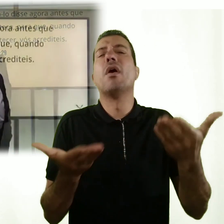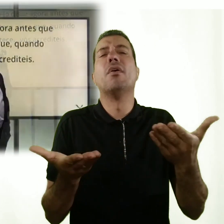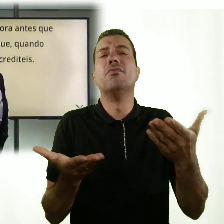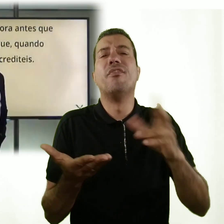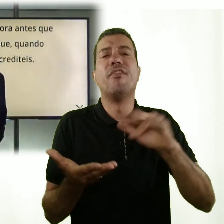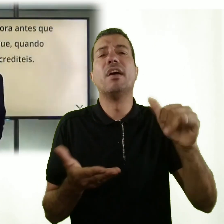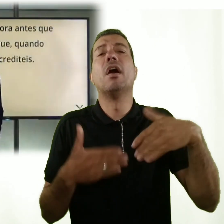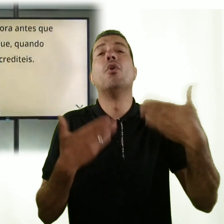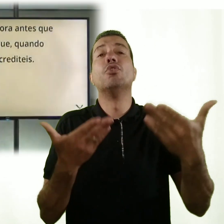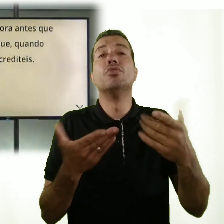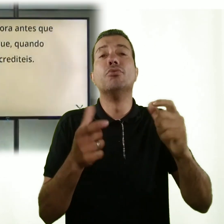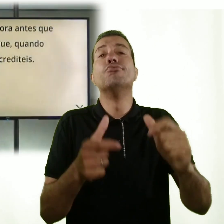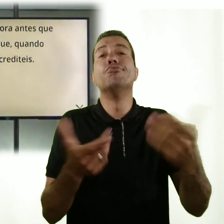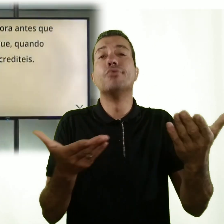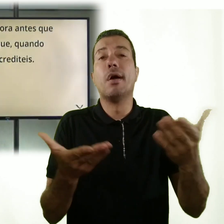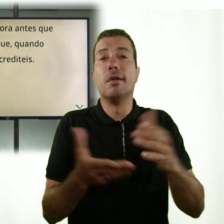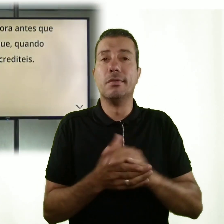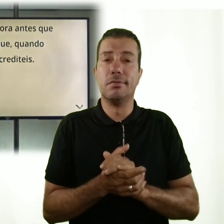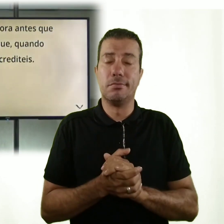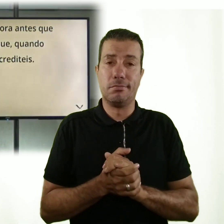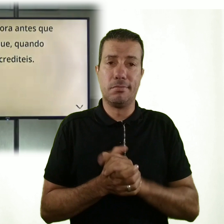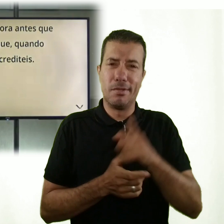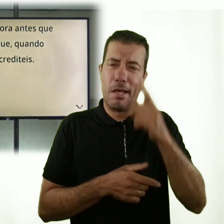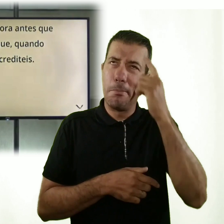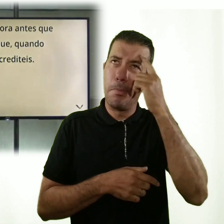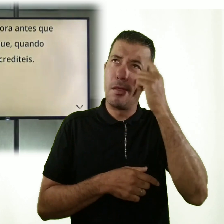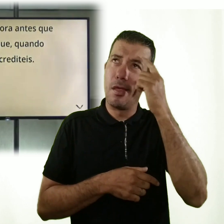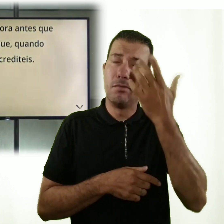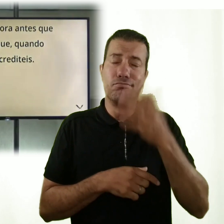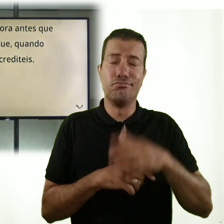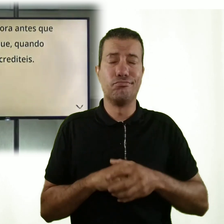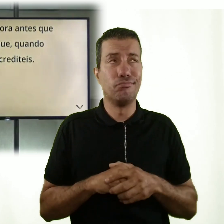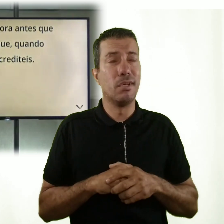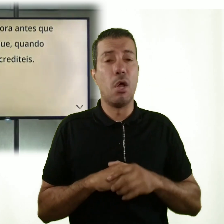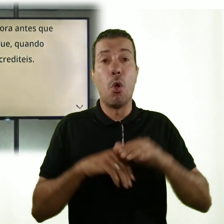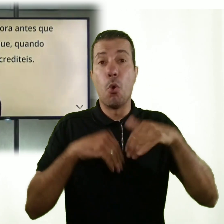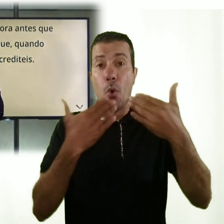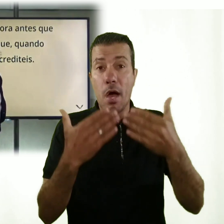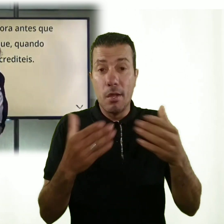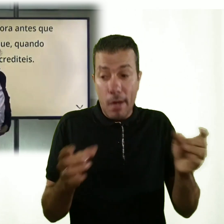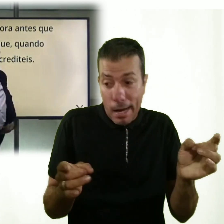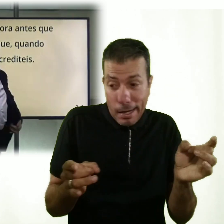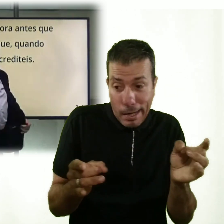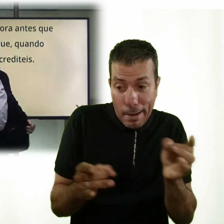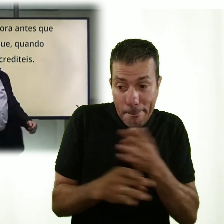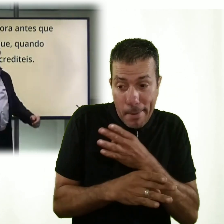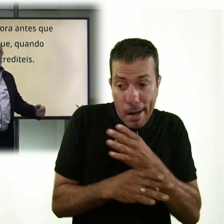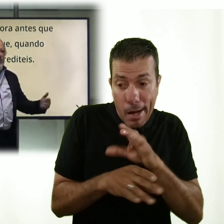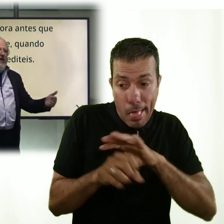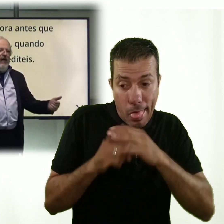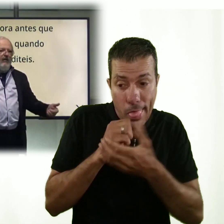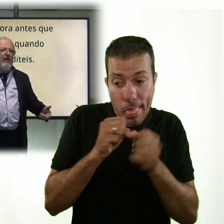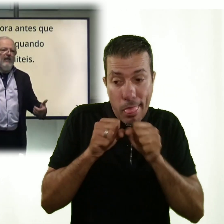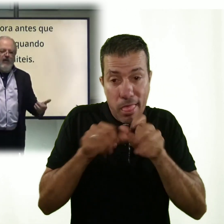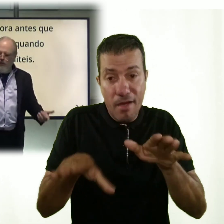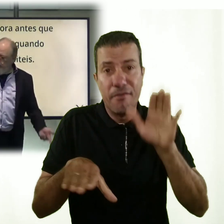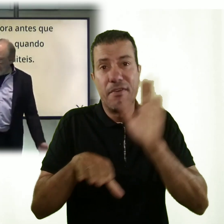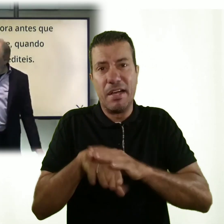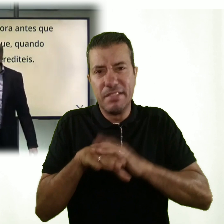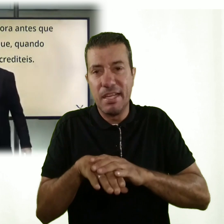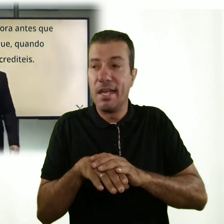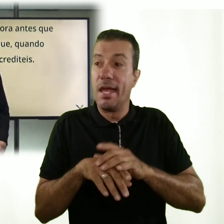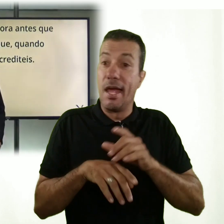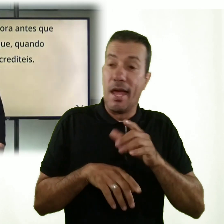Eu sei que tem muita gente que está pensando assim, quando acabar a pandemia, eu vou fazer isso, vou fazer aquilo. Você está